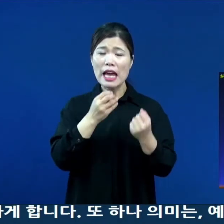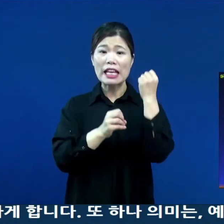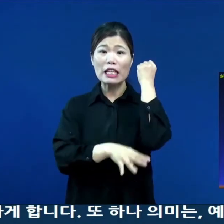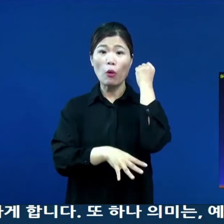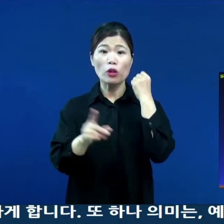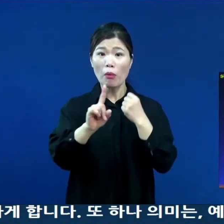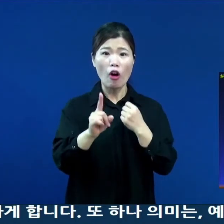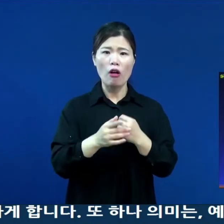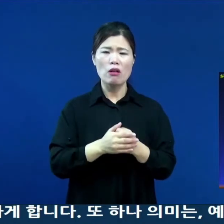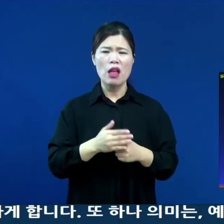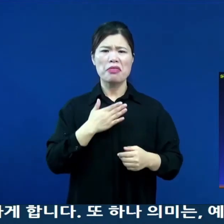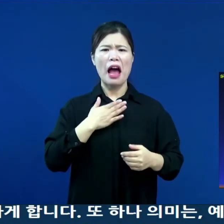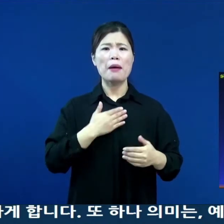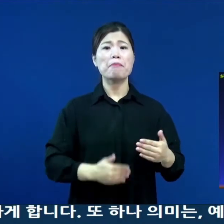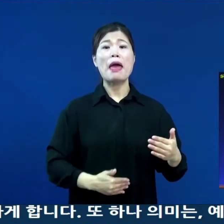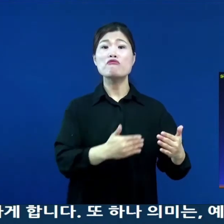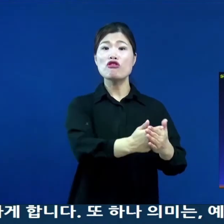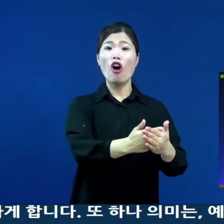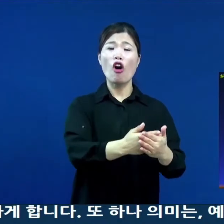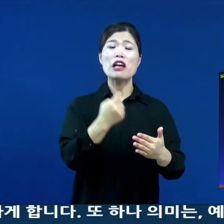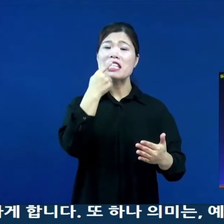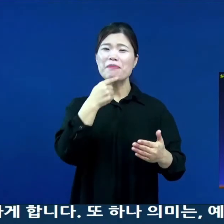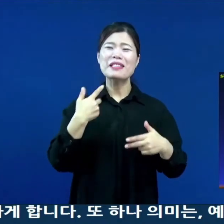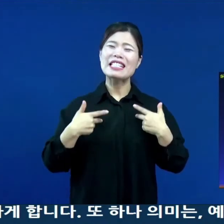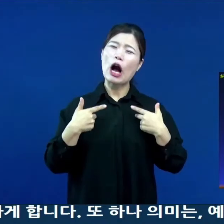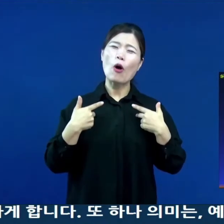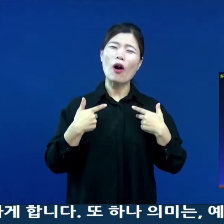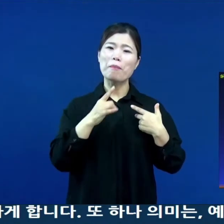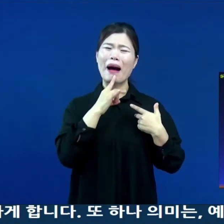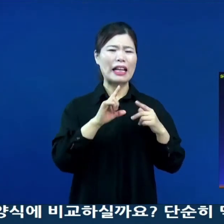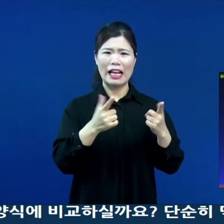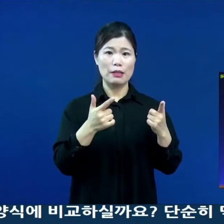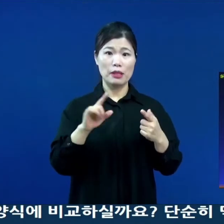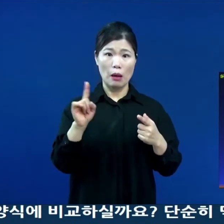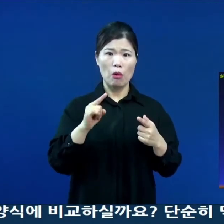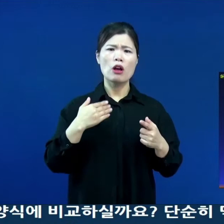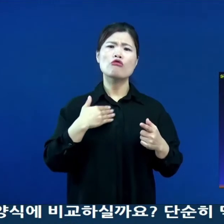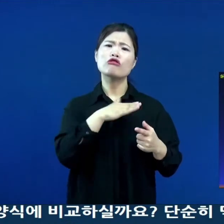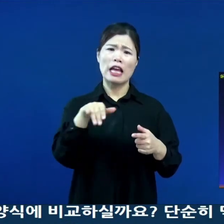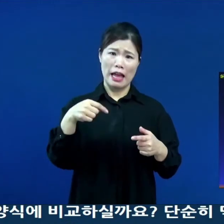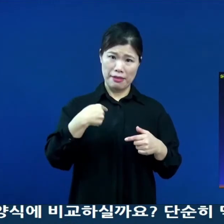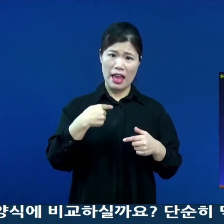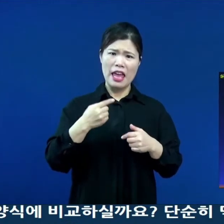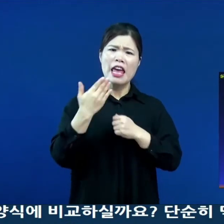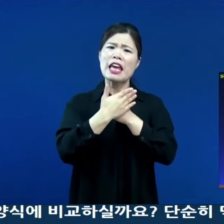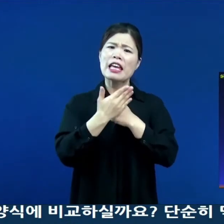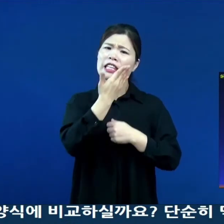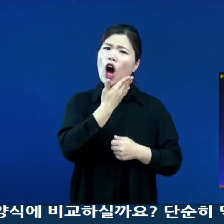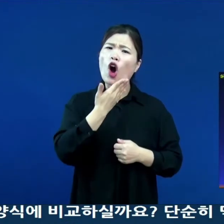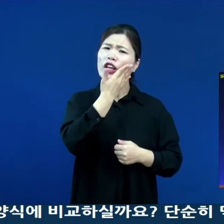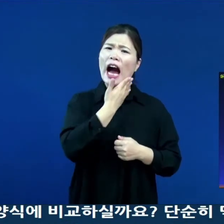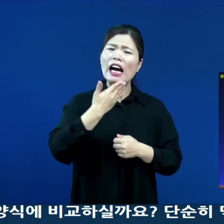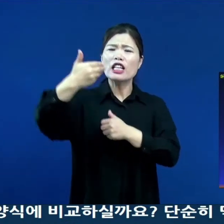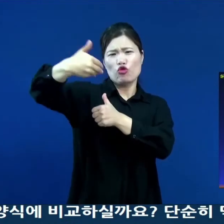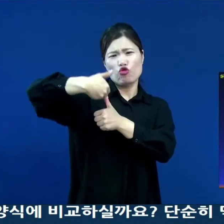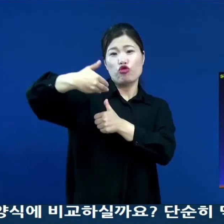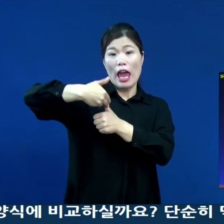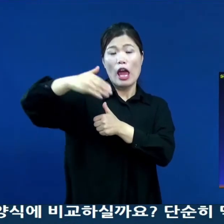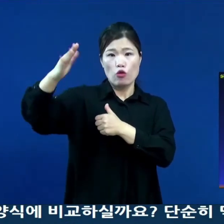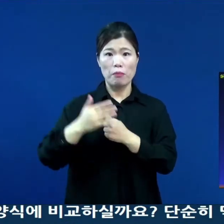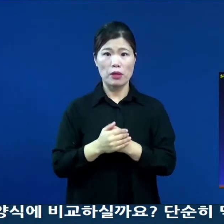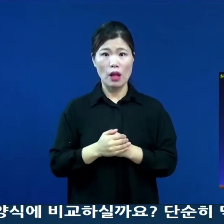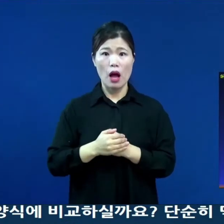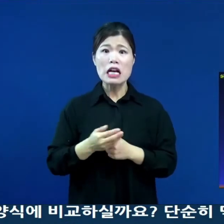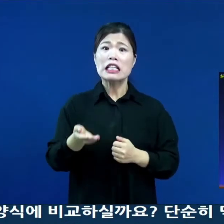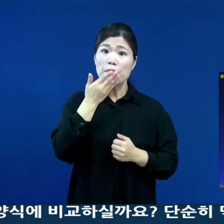배불러, 내가 입에 즐거워, 이것만이 아니잖아요. 뭐예요? 우리에게 영양을 공급하는 거잖아요. 그 영양이 우리에게 힘이 되는 거 아니에요? 먹고